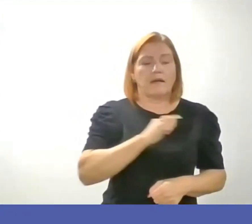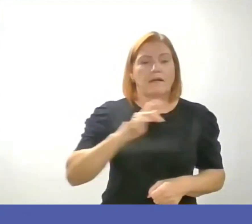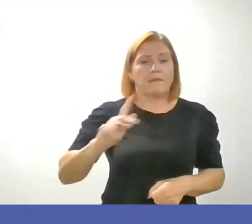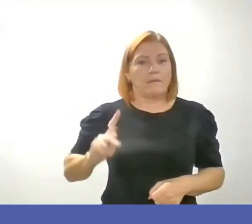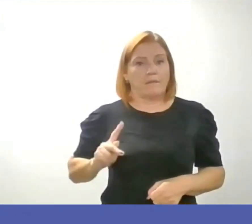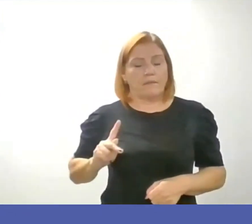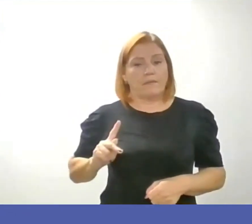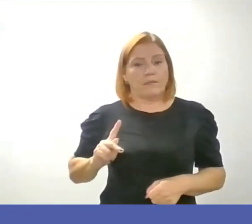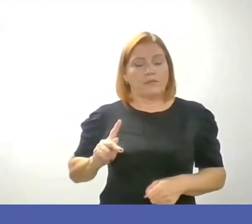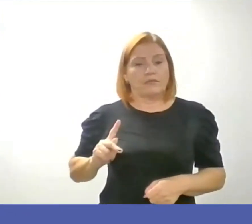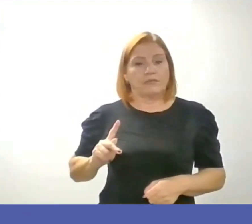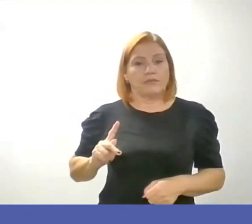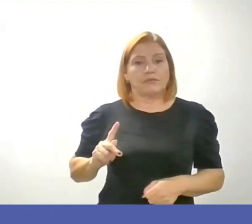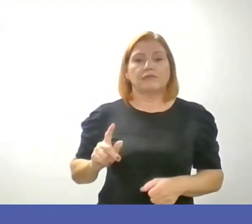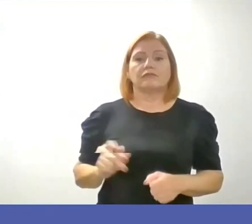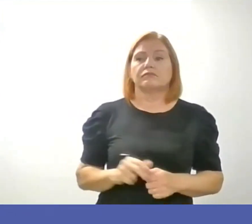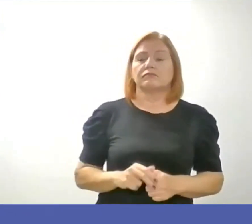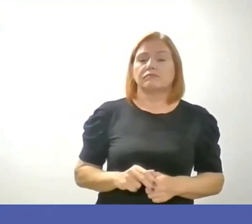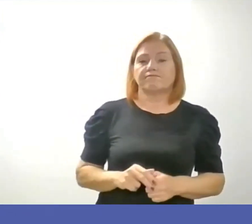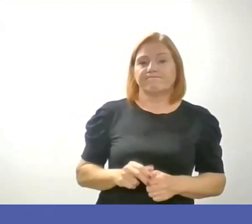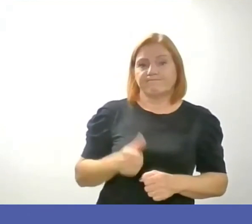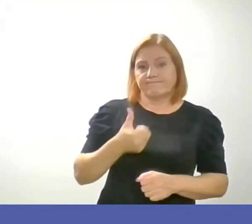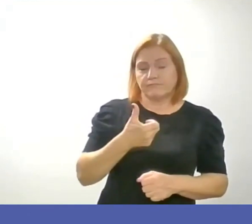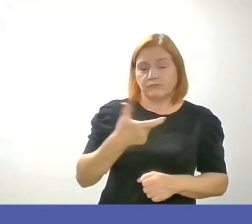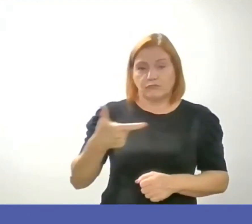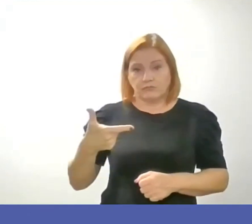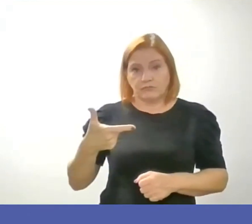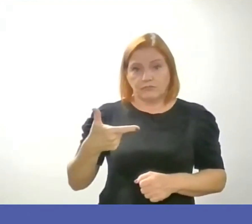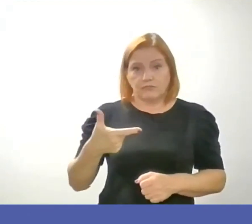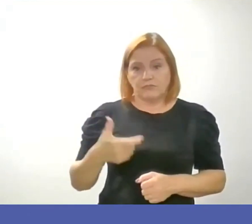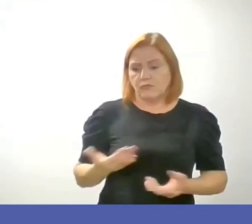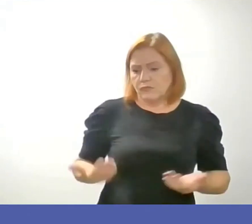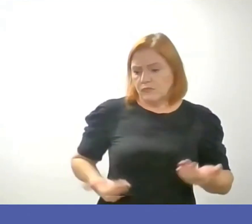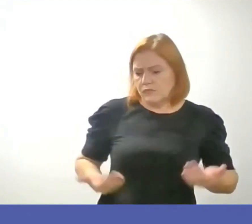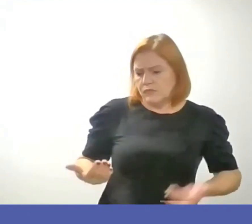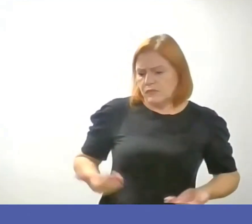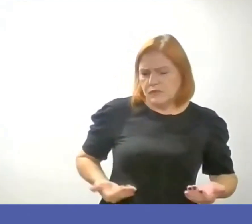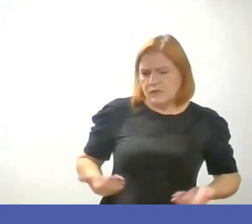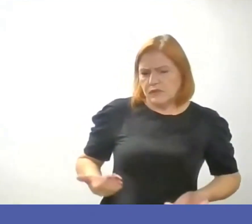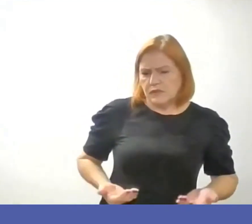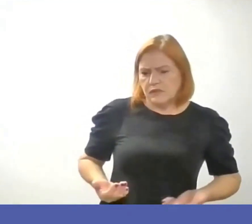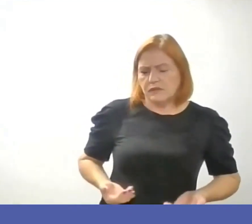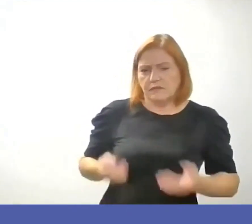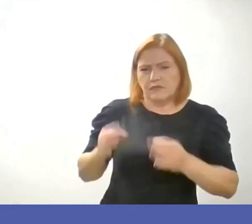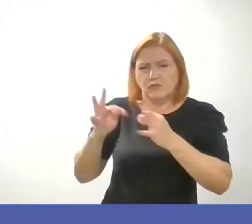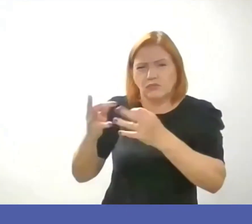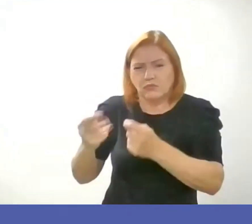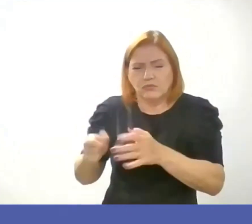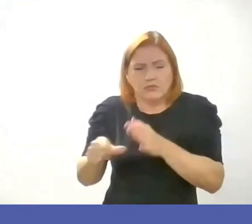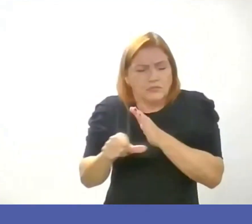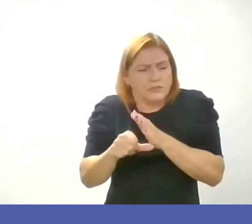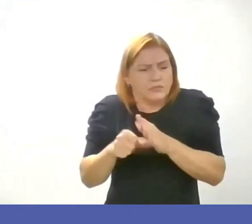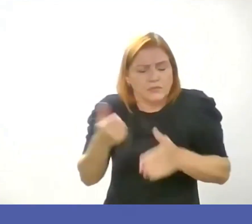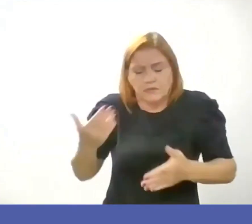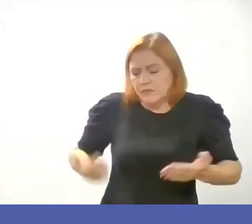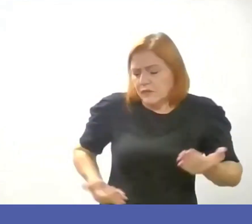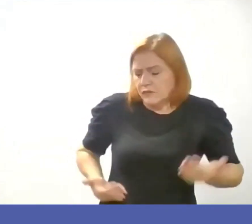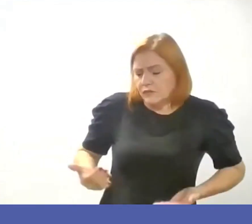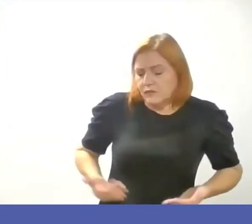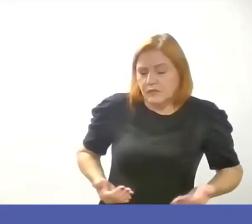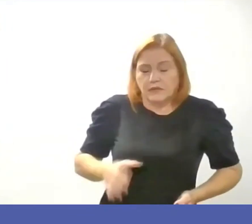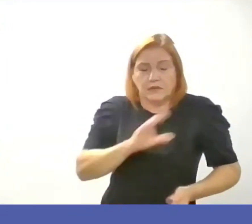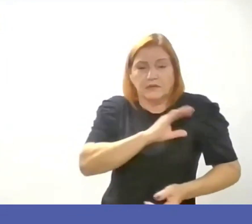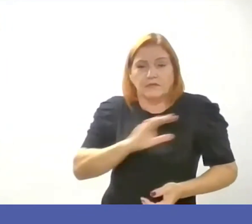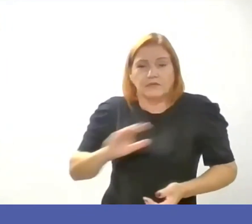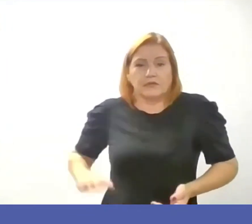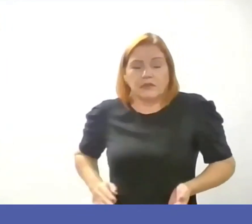servem, não é? Representam os primeiros servos de Cristo no início da